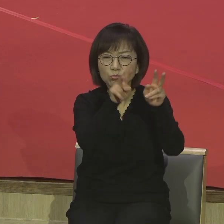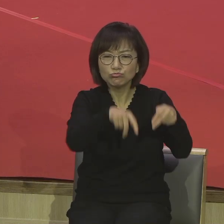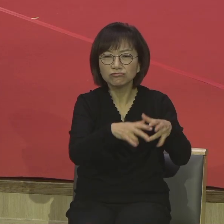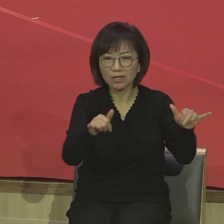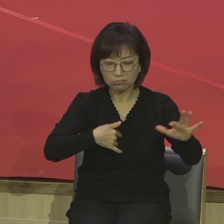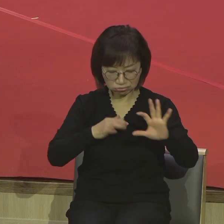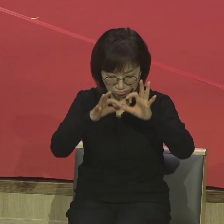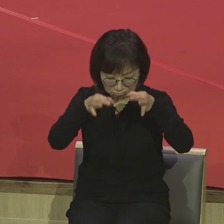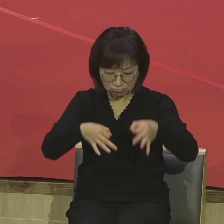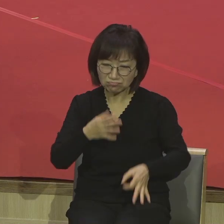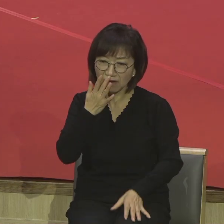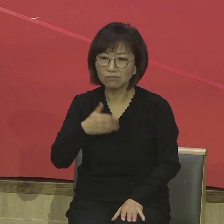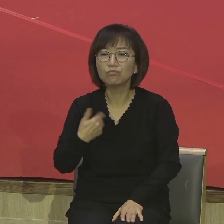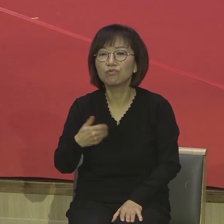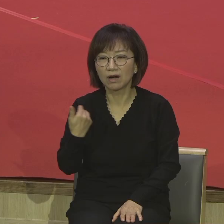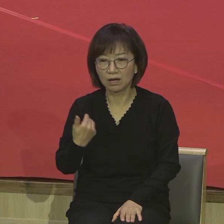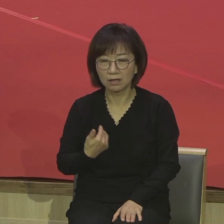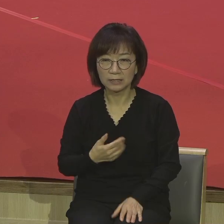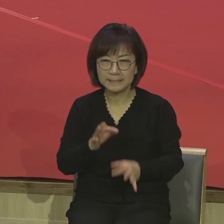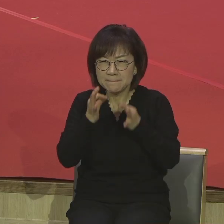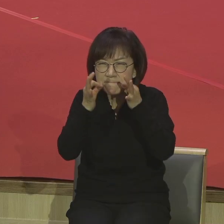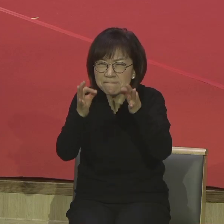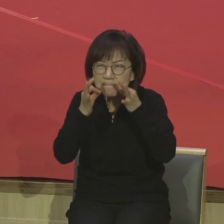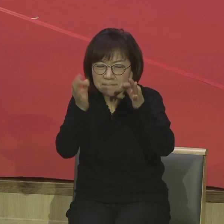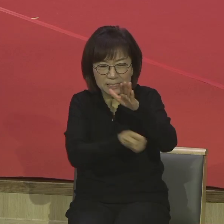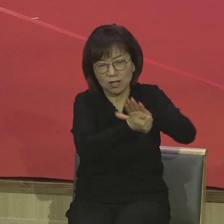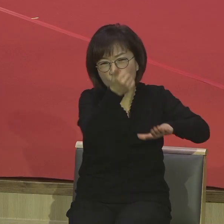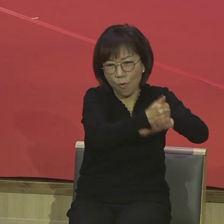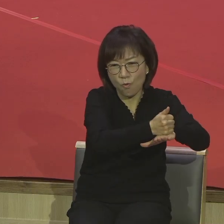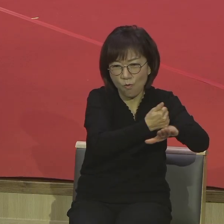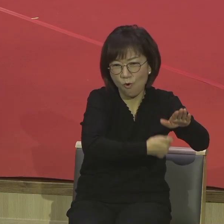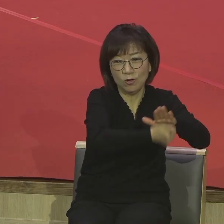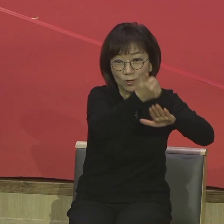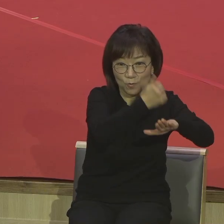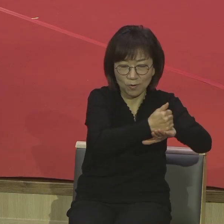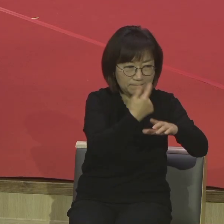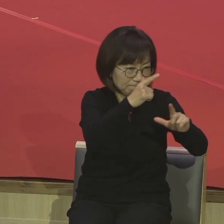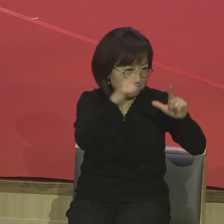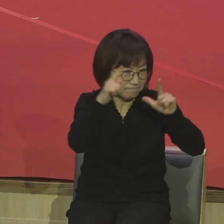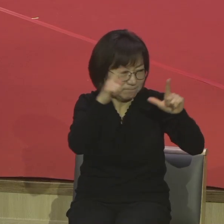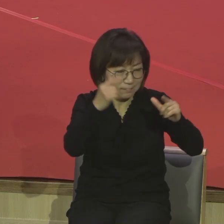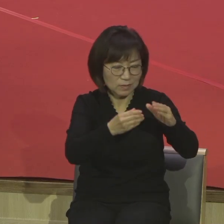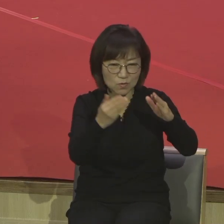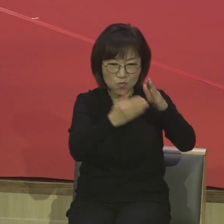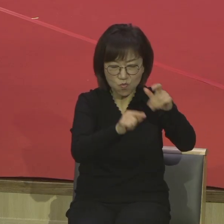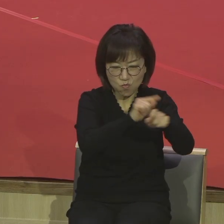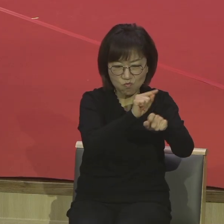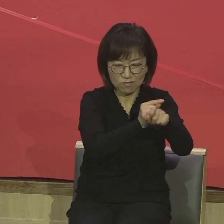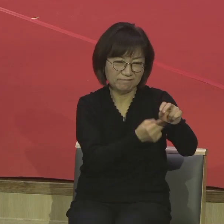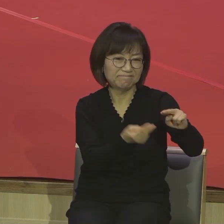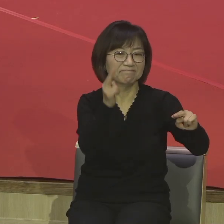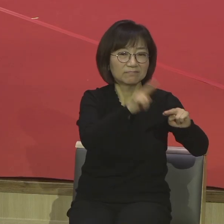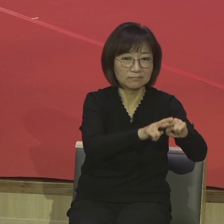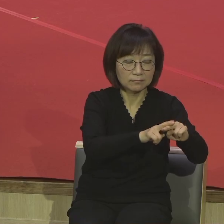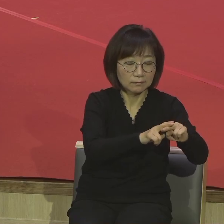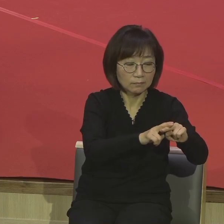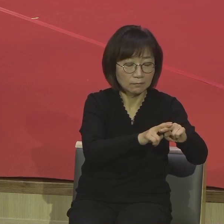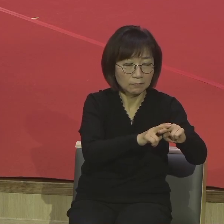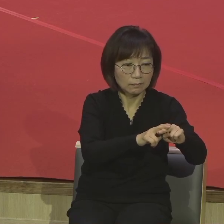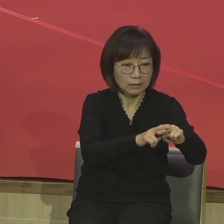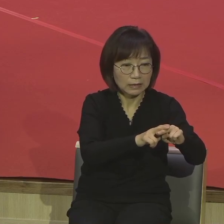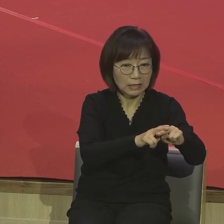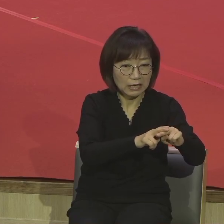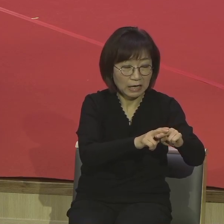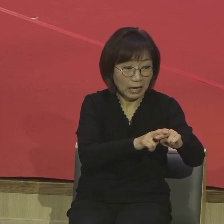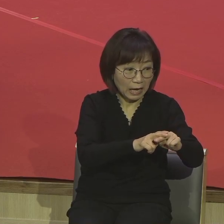나름대로 열심히 성공했는데, 나름대로 열심히 해가지고 그래도 고급 공무됐는데 이랬는데